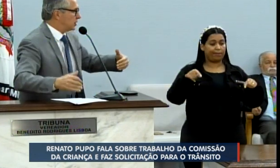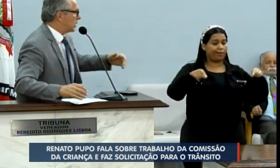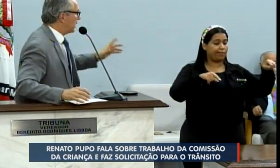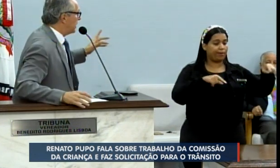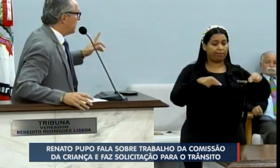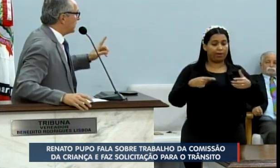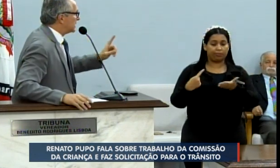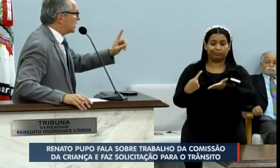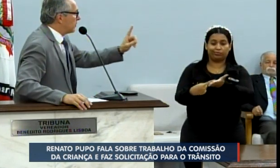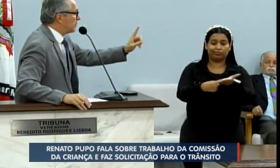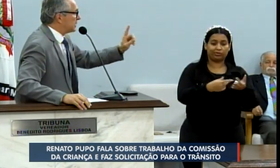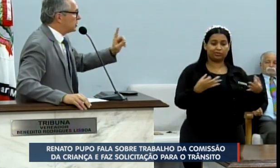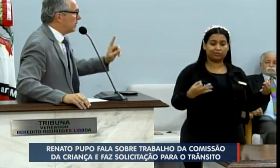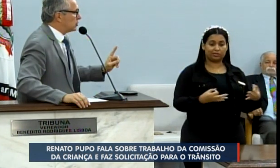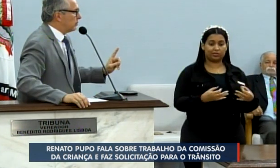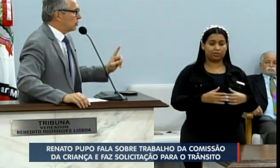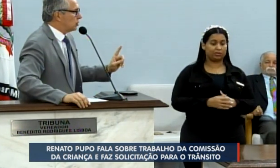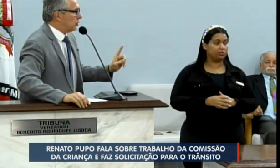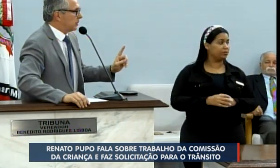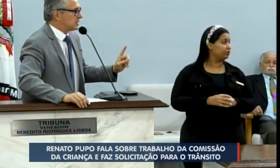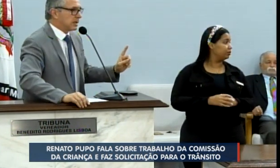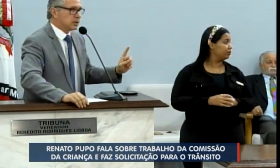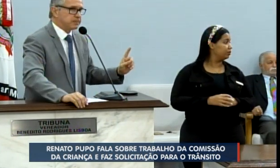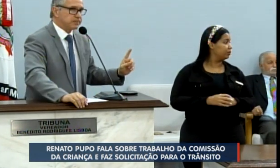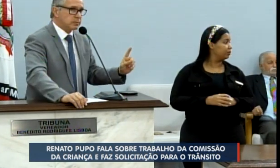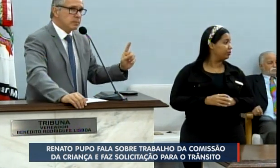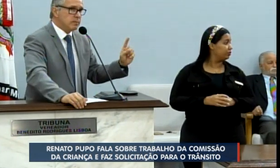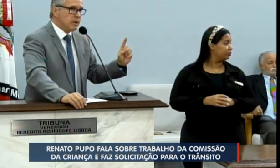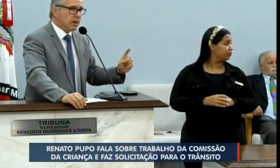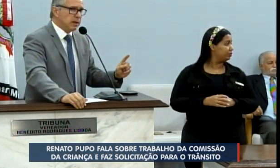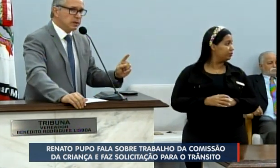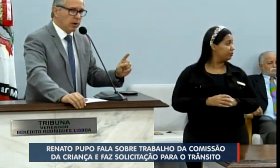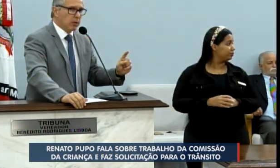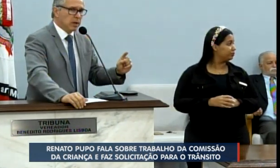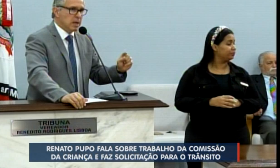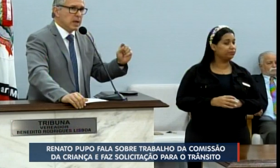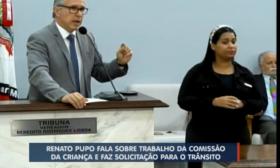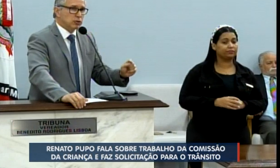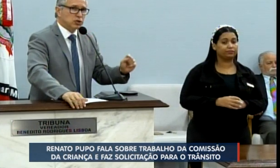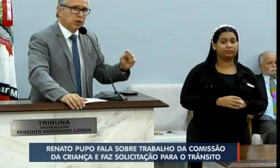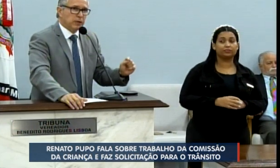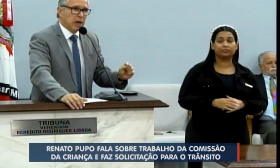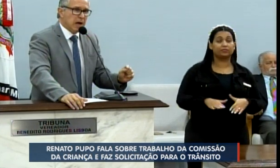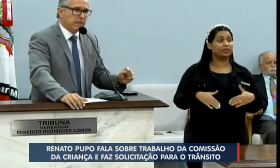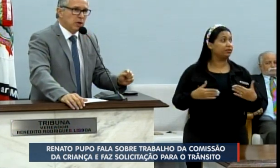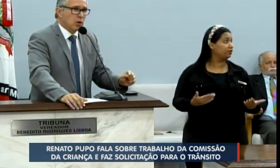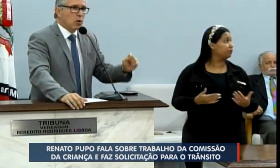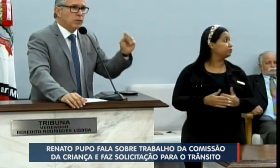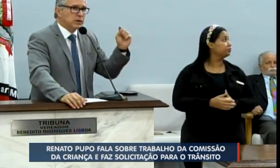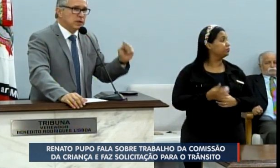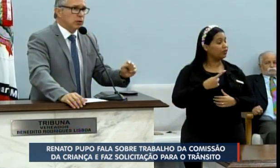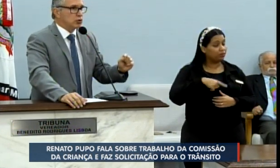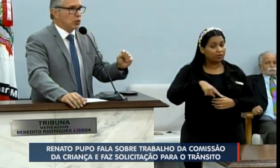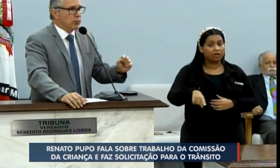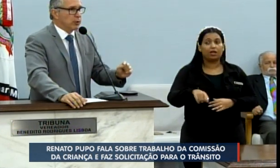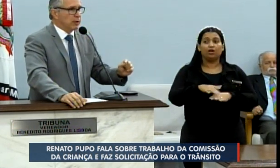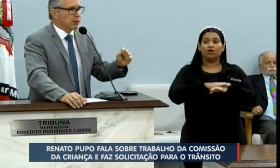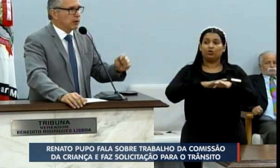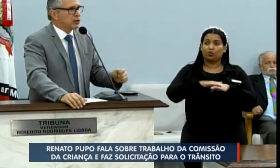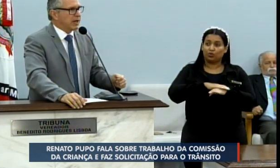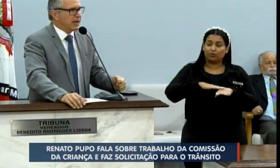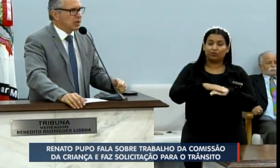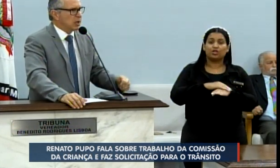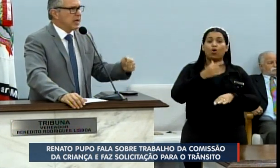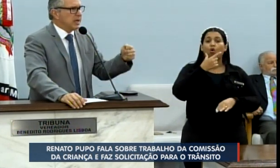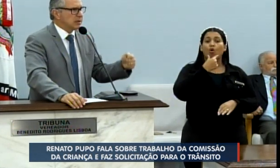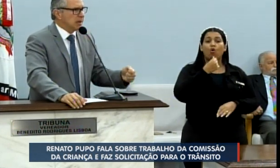equivalente aqui. Presidente, eu vou precisar de mais um minutinho, presidente. Então, Eu estive lá, conversei com o senhor Murilo,